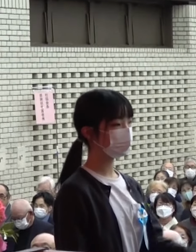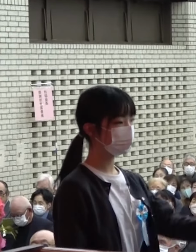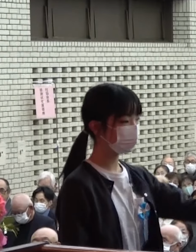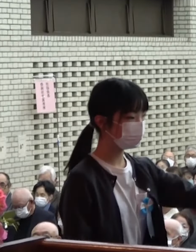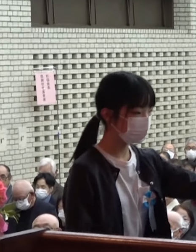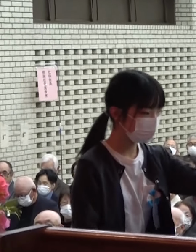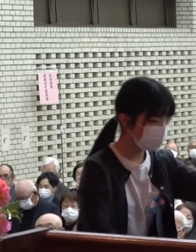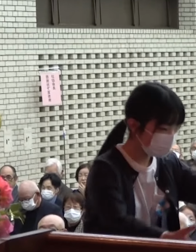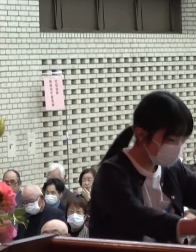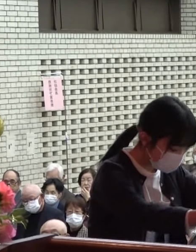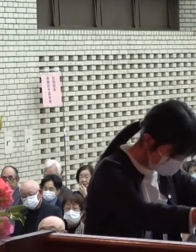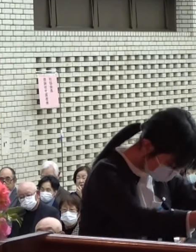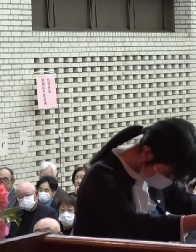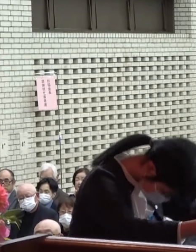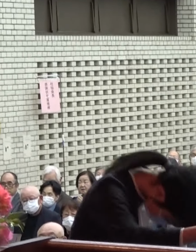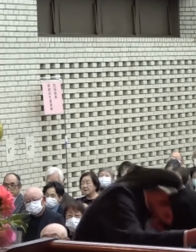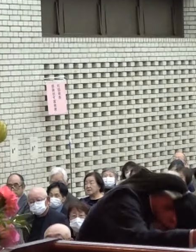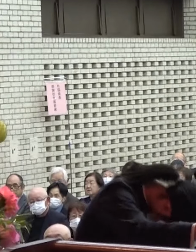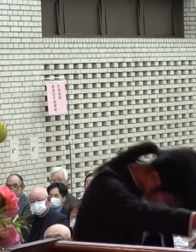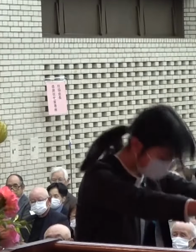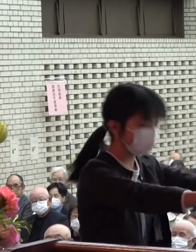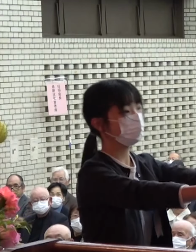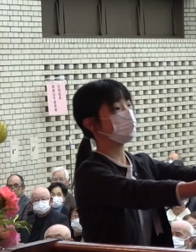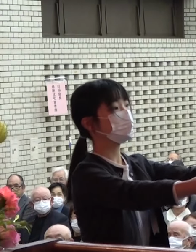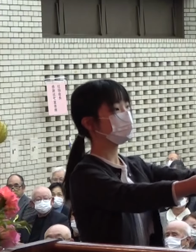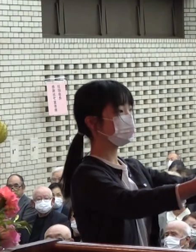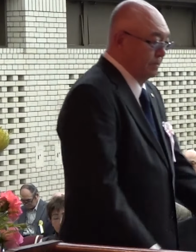はい、おめでとうございます。